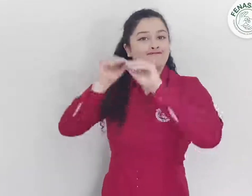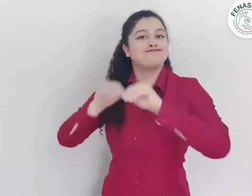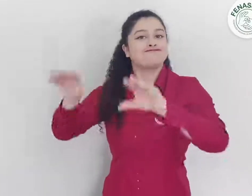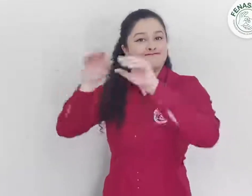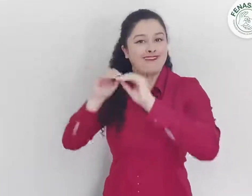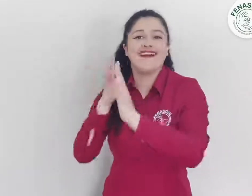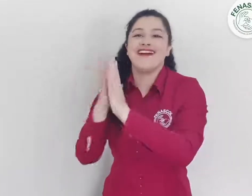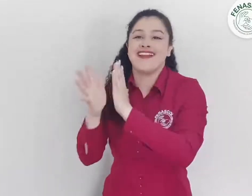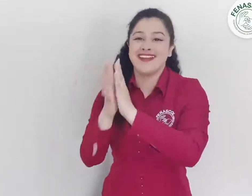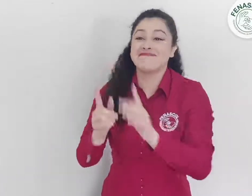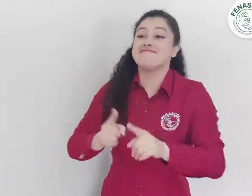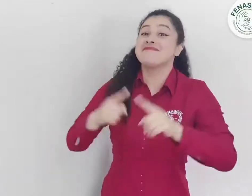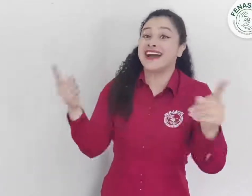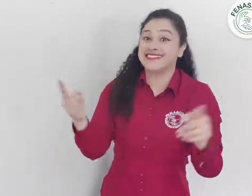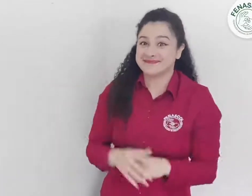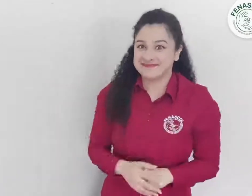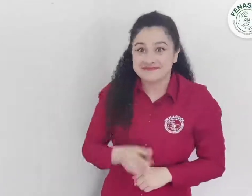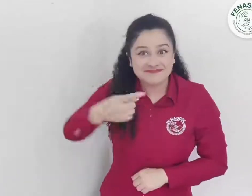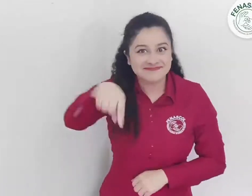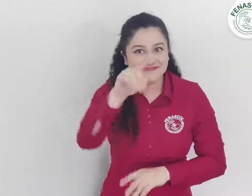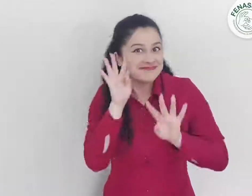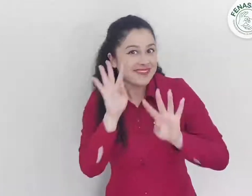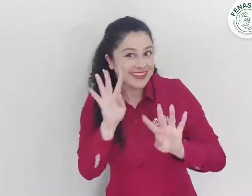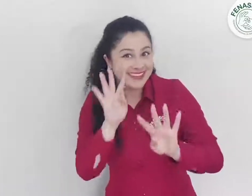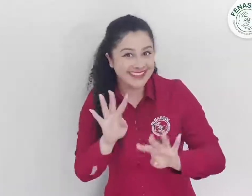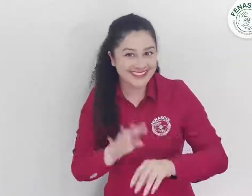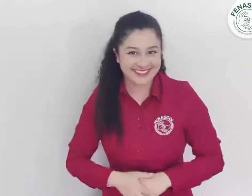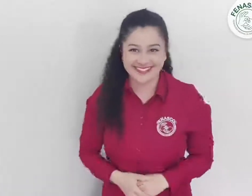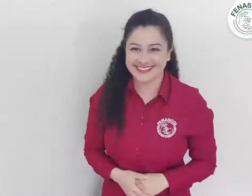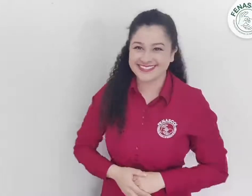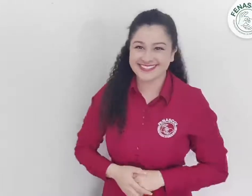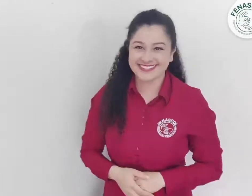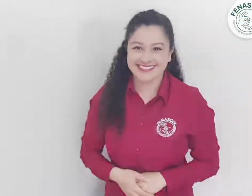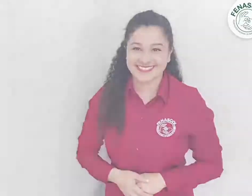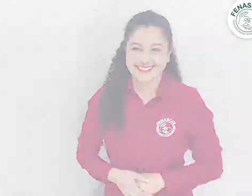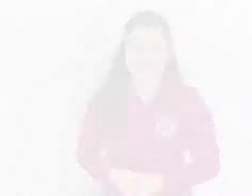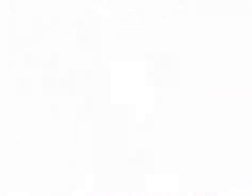señales así que estén pendientes